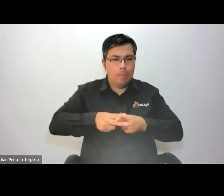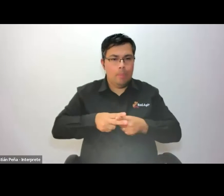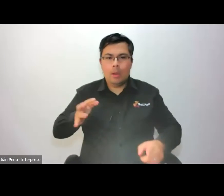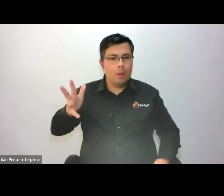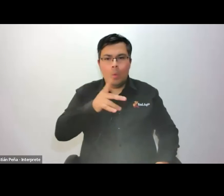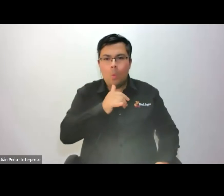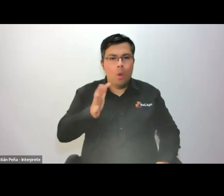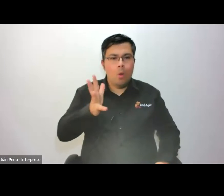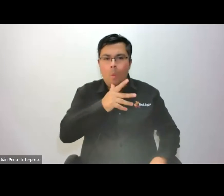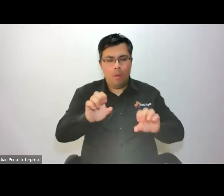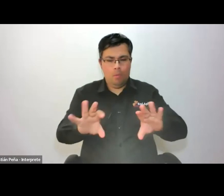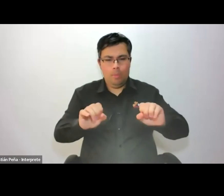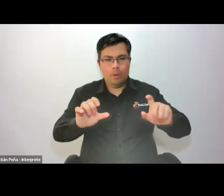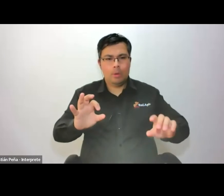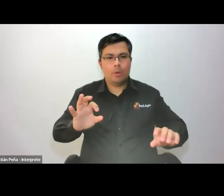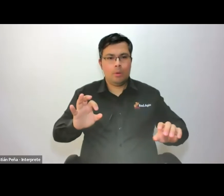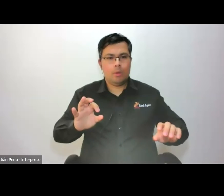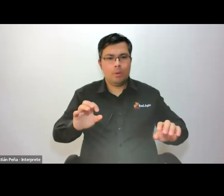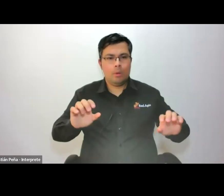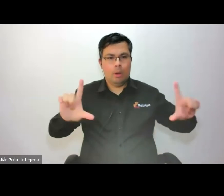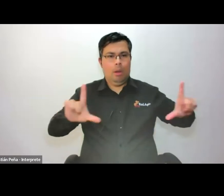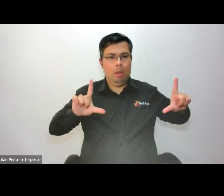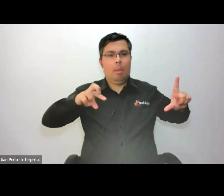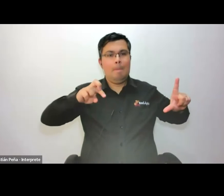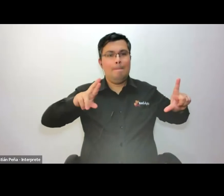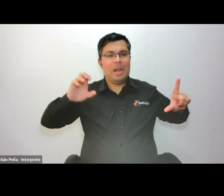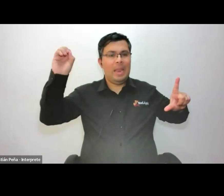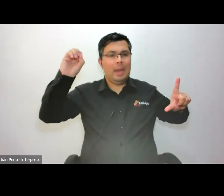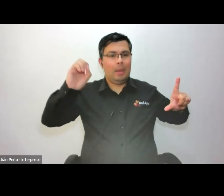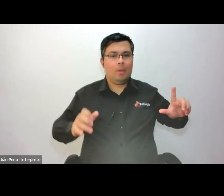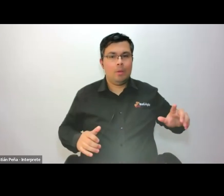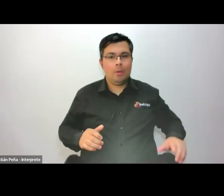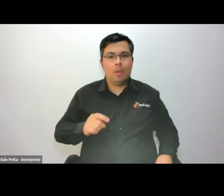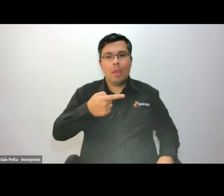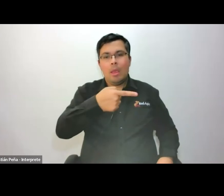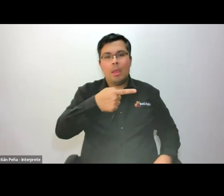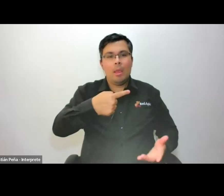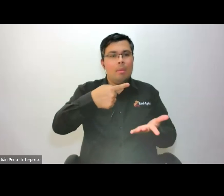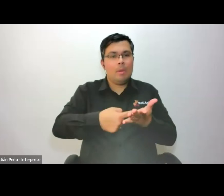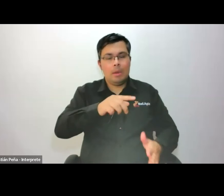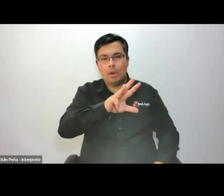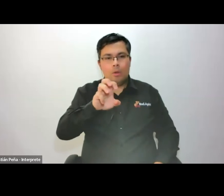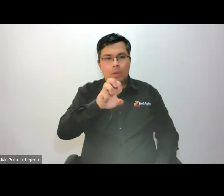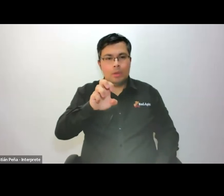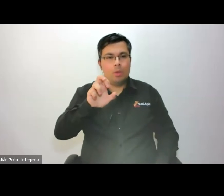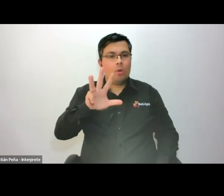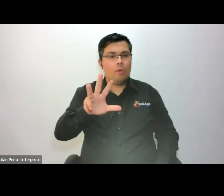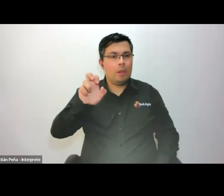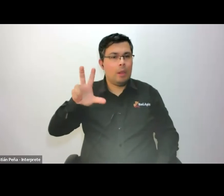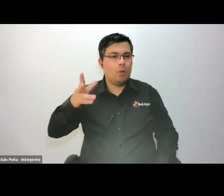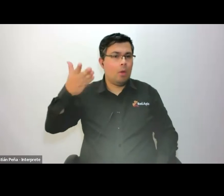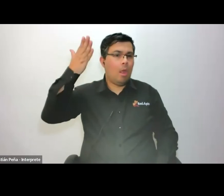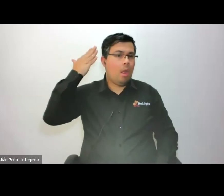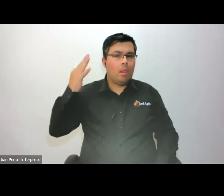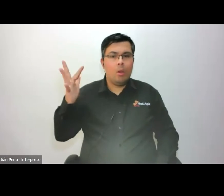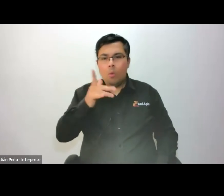desde 1998 que escucho que no tenemos herramientas para atender a las personas autistas desde la escuela especial más especial de las que